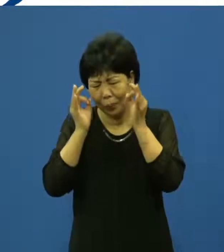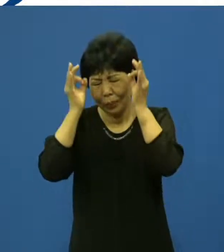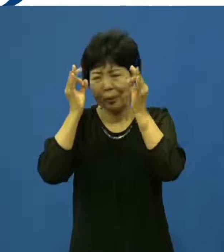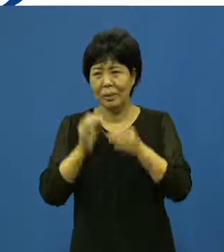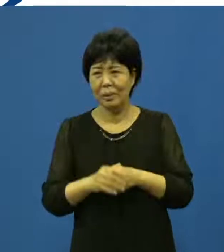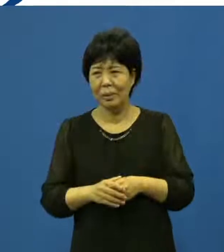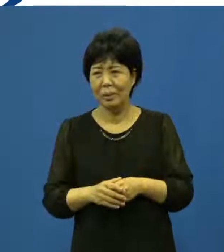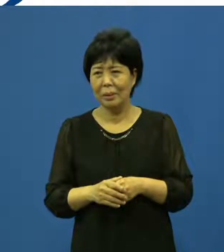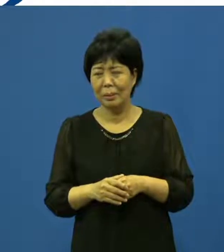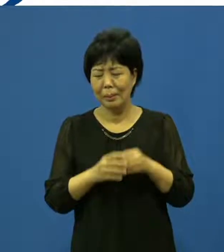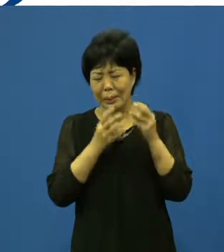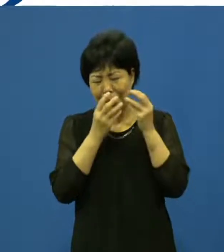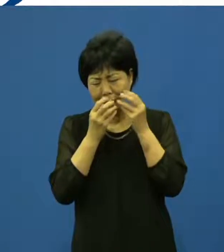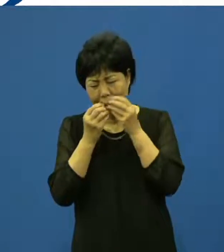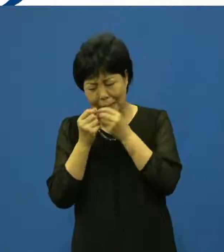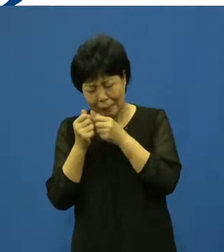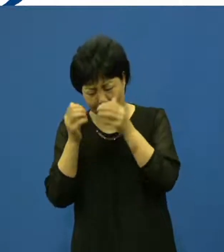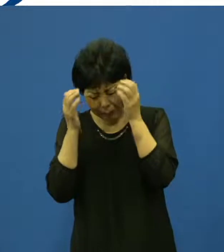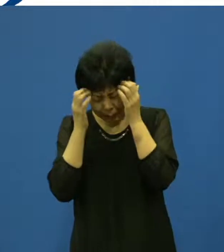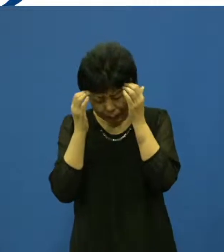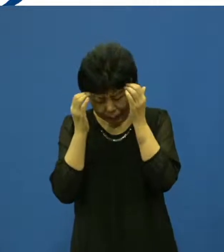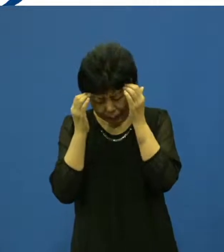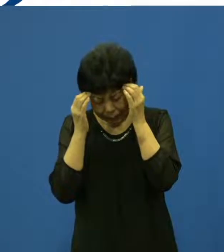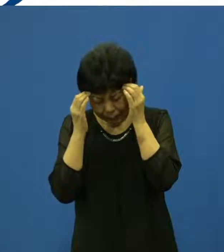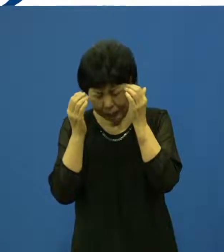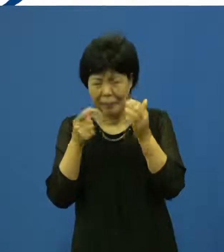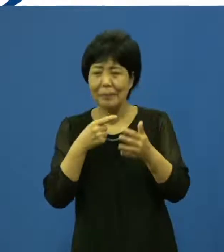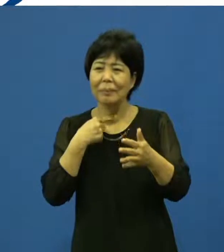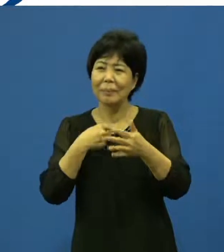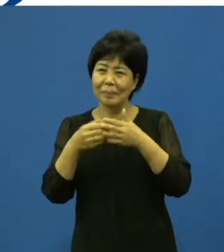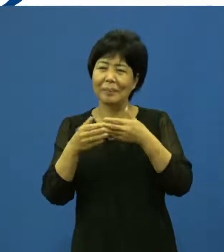별별 이상한 고행을 다 만들어냅니다.